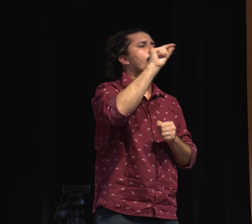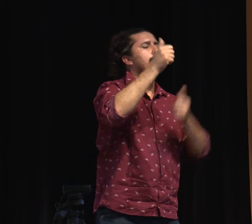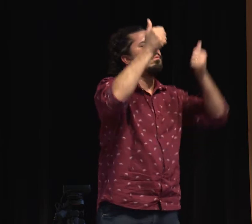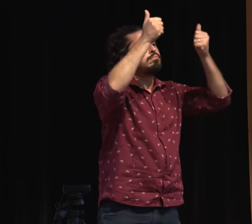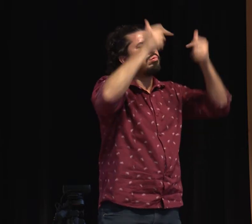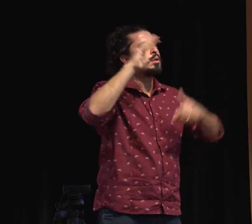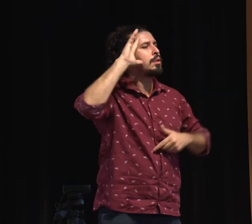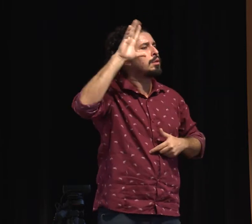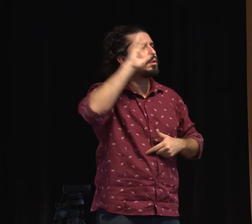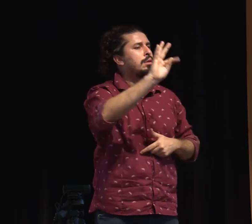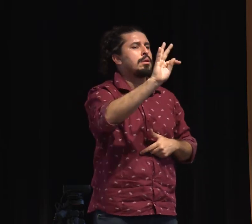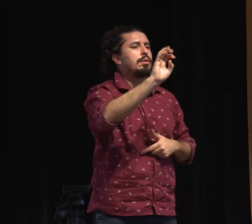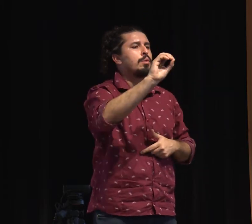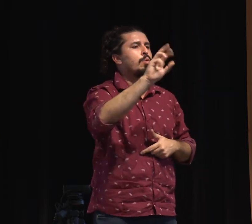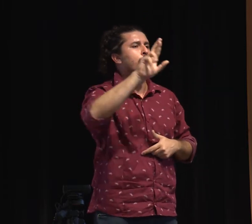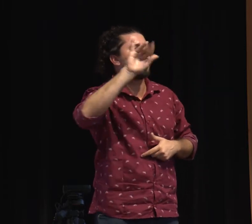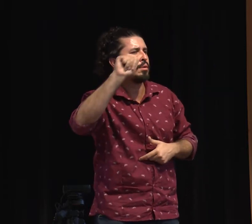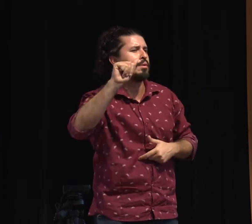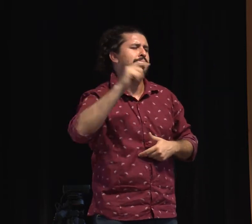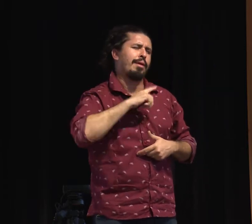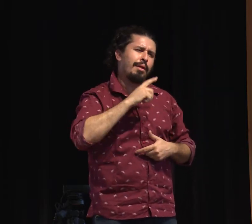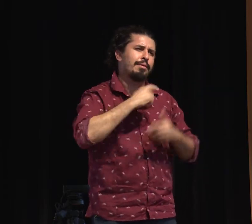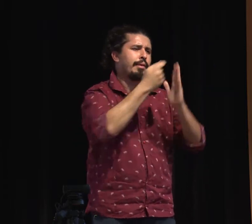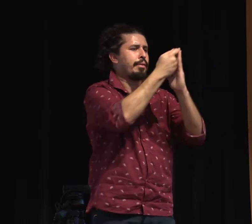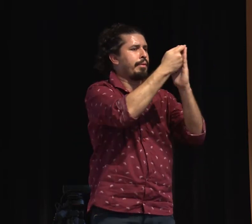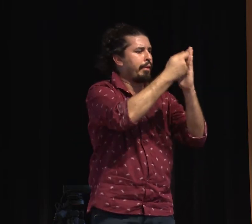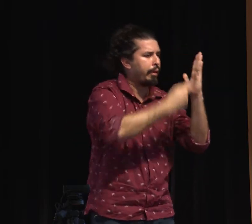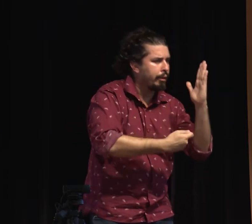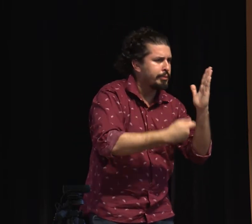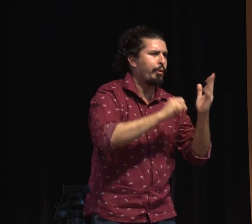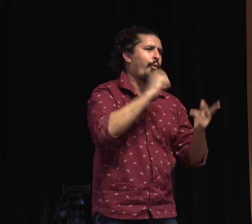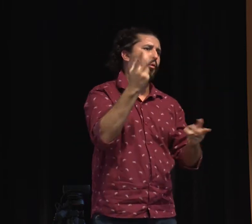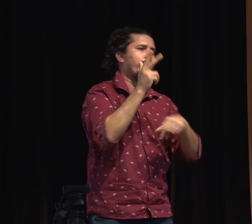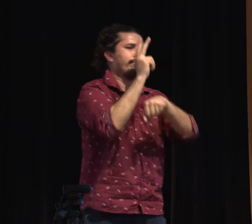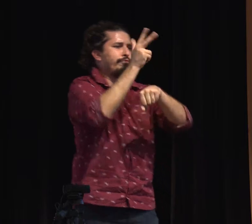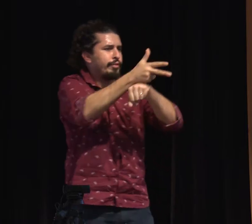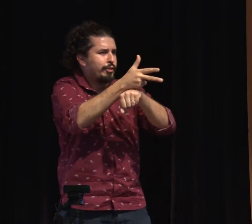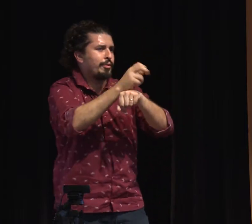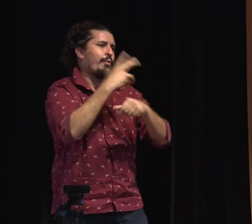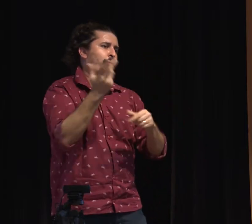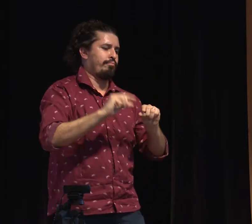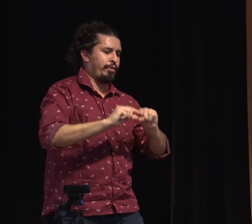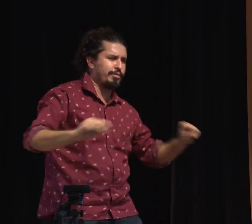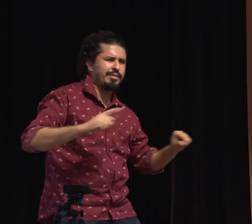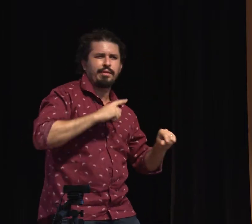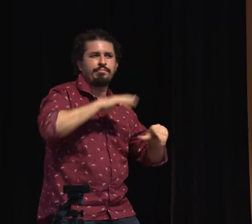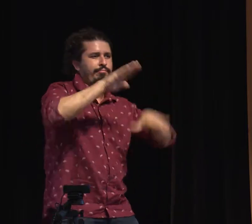3, e você vai fazendo algumas teorias também, embasando com teorias, aí às vezes você trabalha com